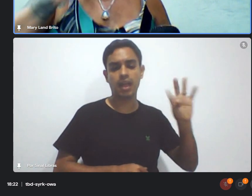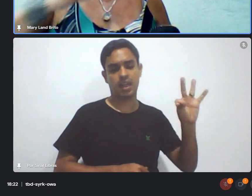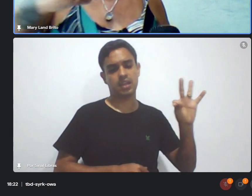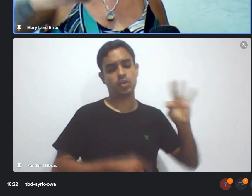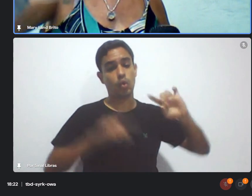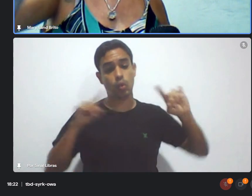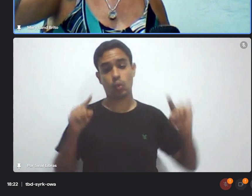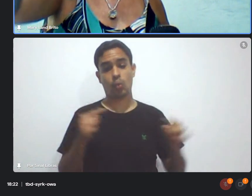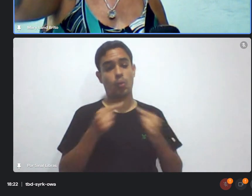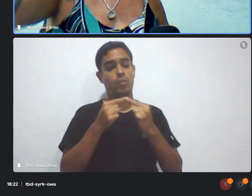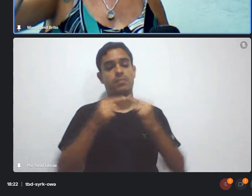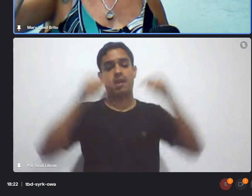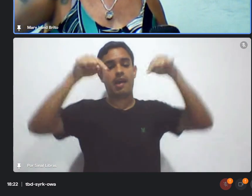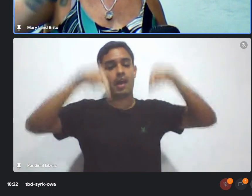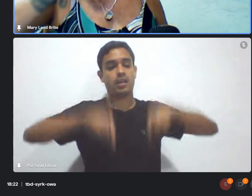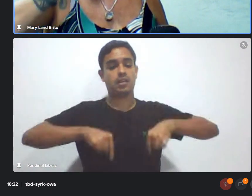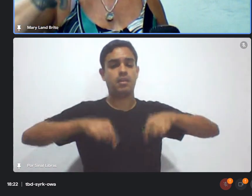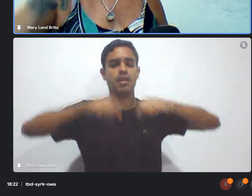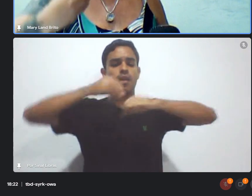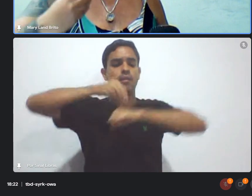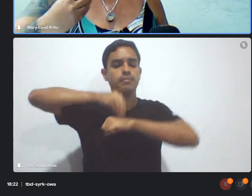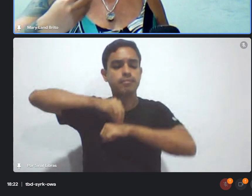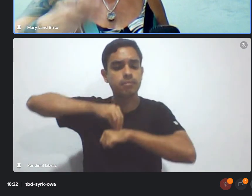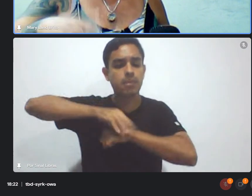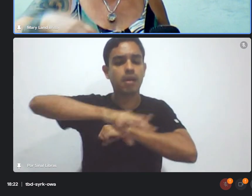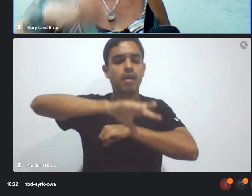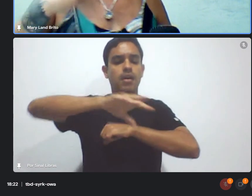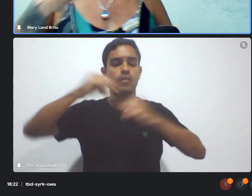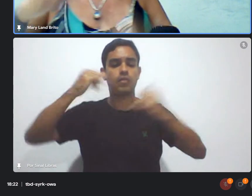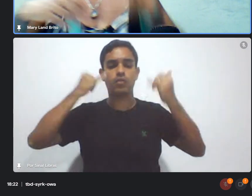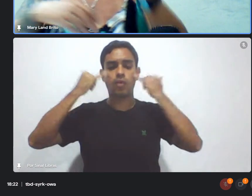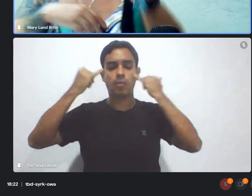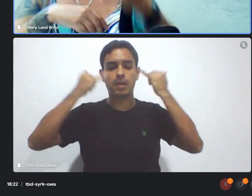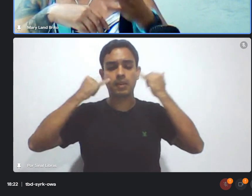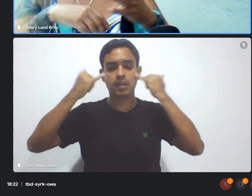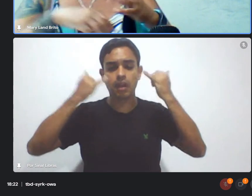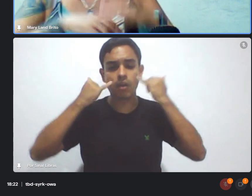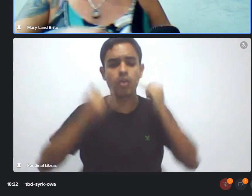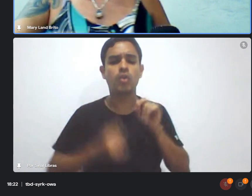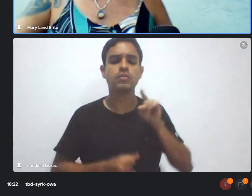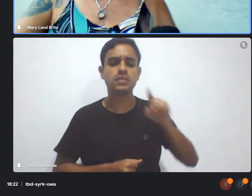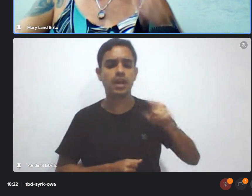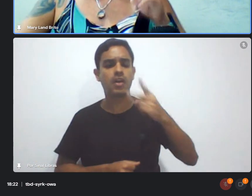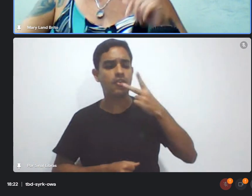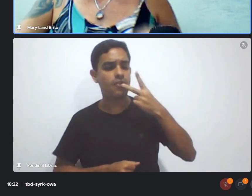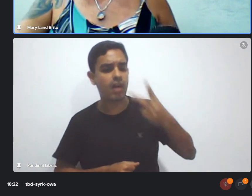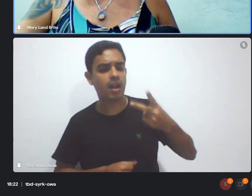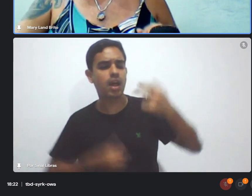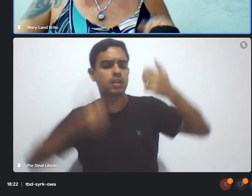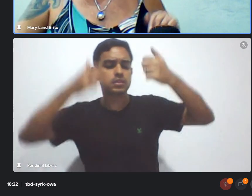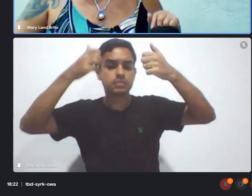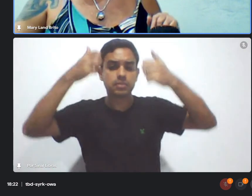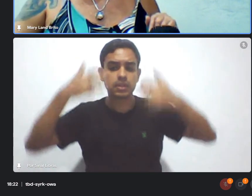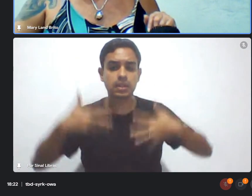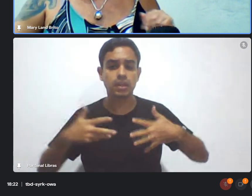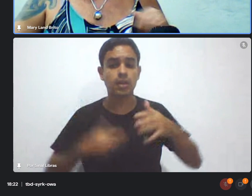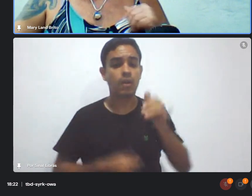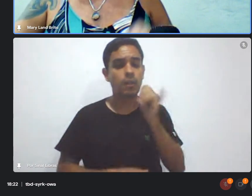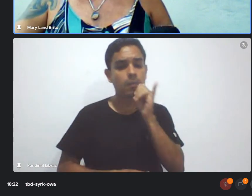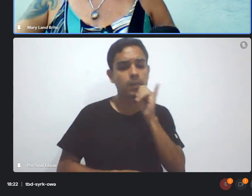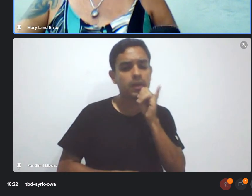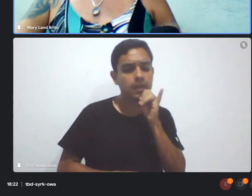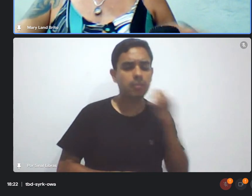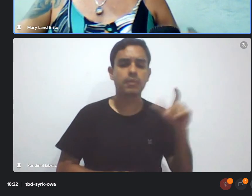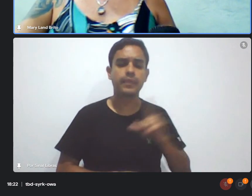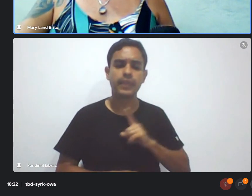Você transmite uma informação, você filma a partir do momento que você está falando. Por exemplo, a Rosângela, que tem um programa de